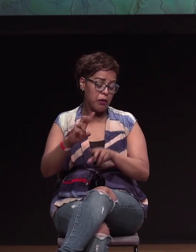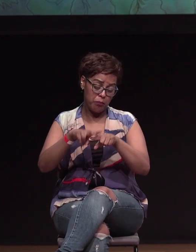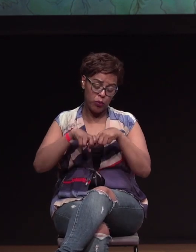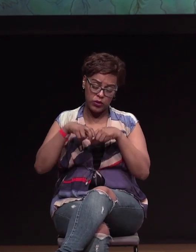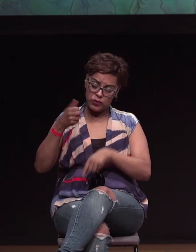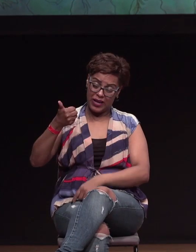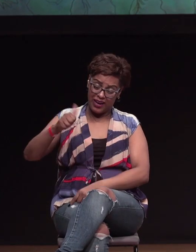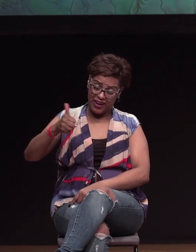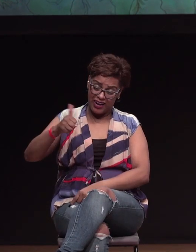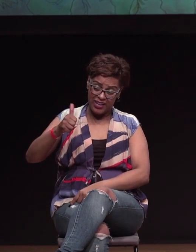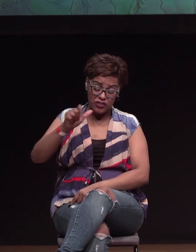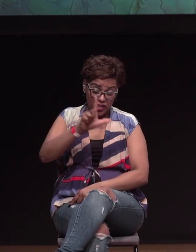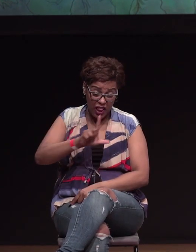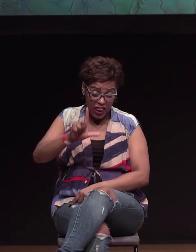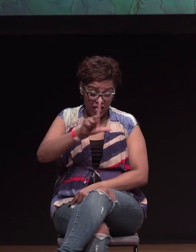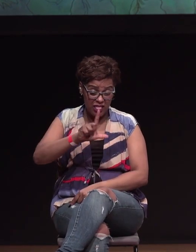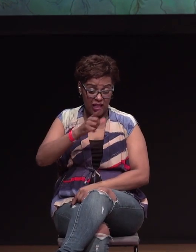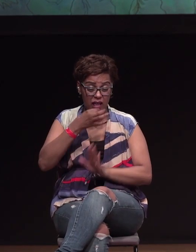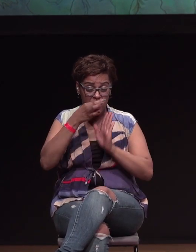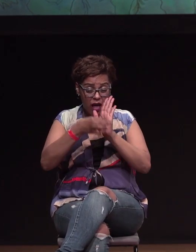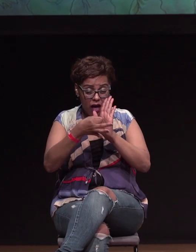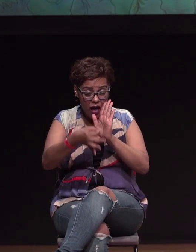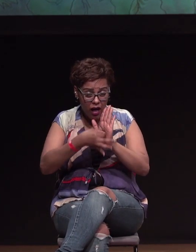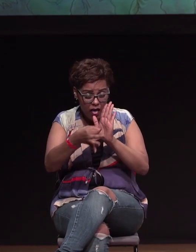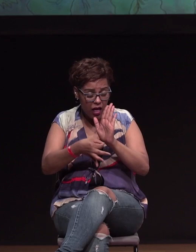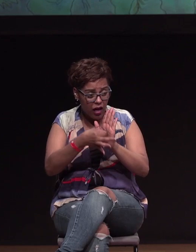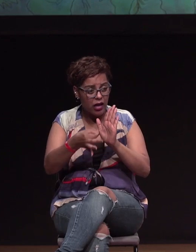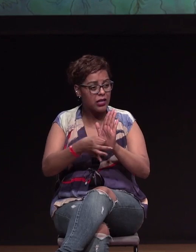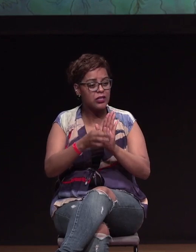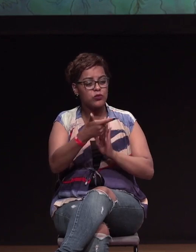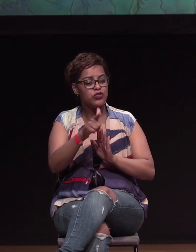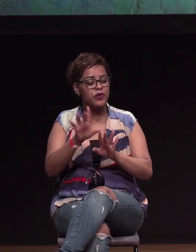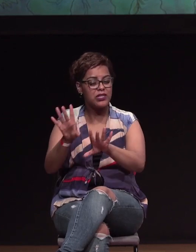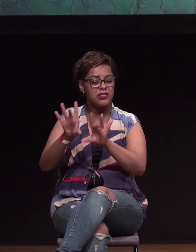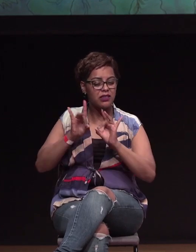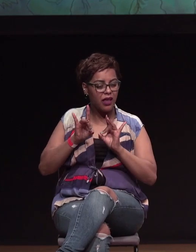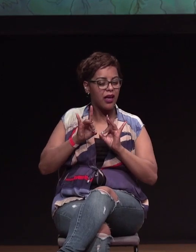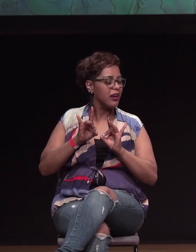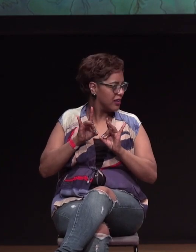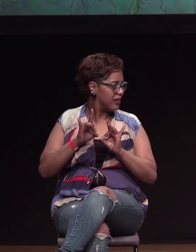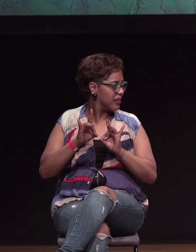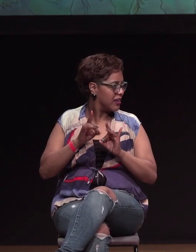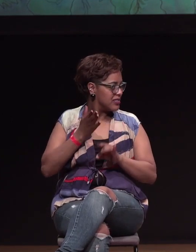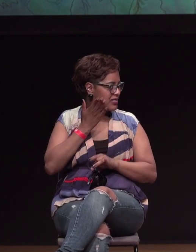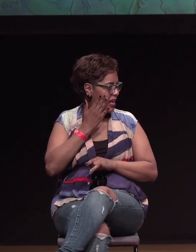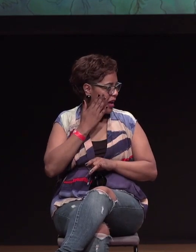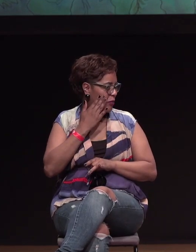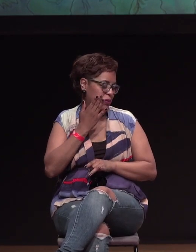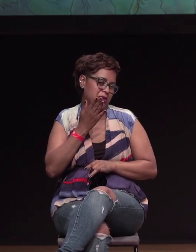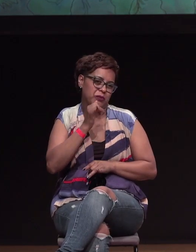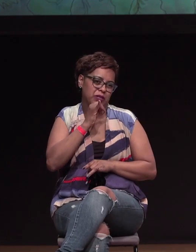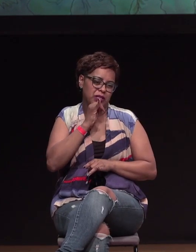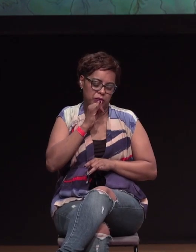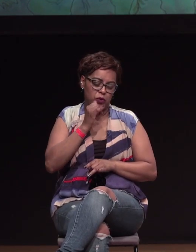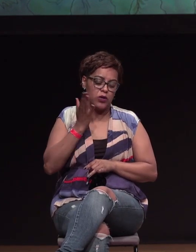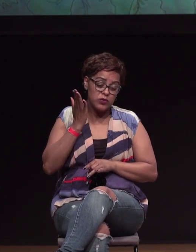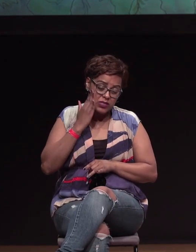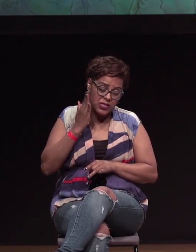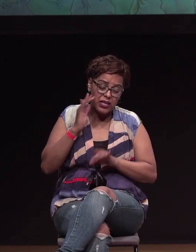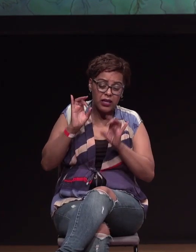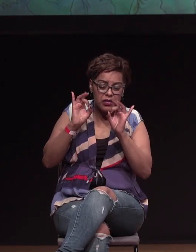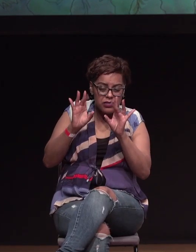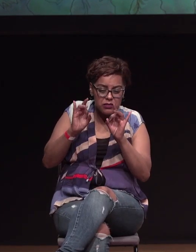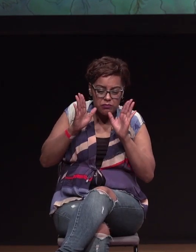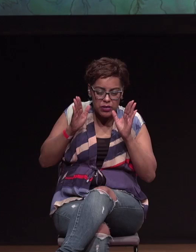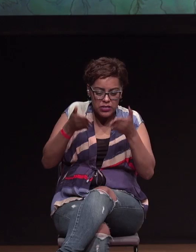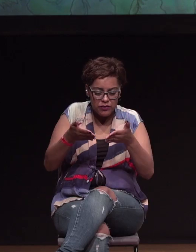literária não partisse de um pressuposto de universalidade, mesmo que fosse uma universalidade com especificidade, ou